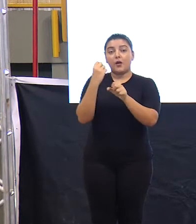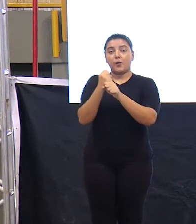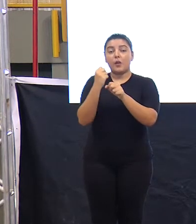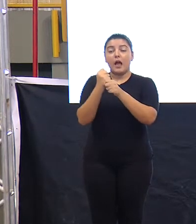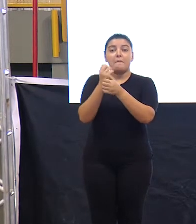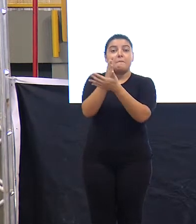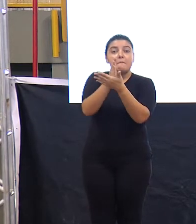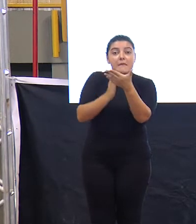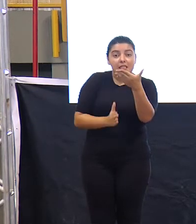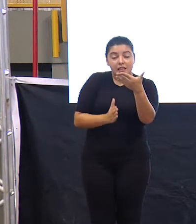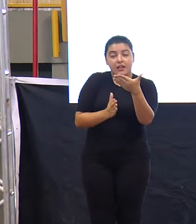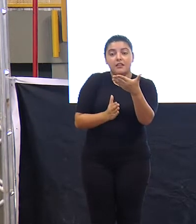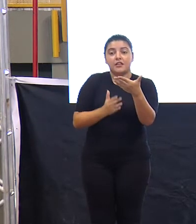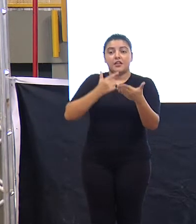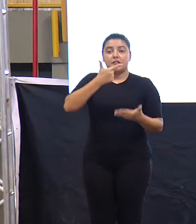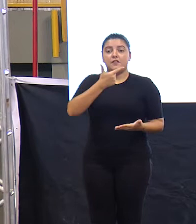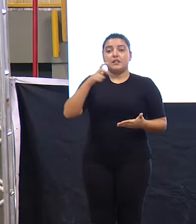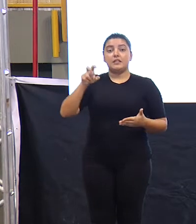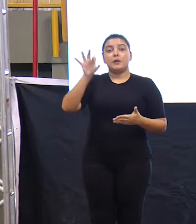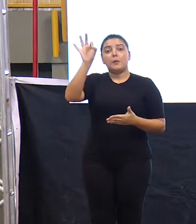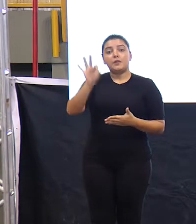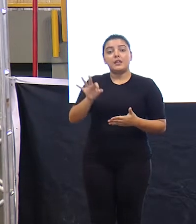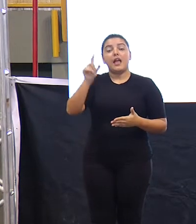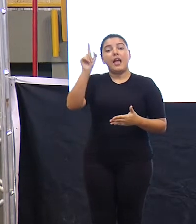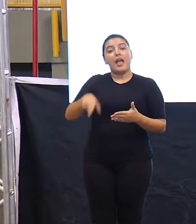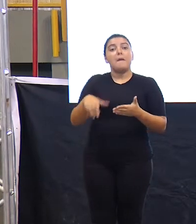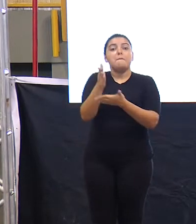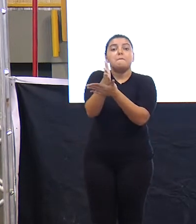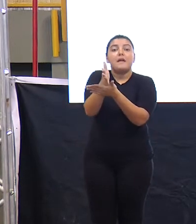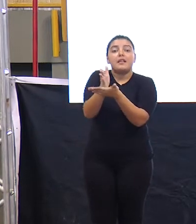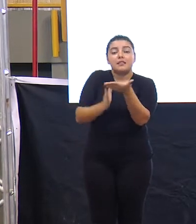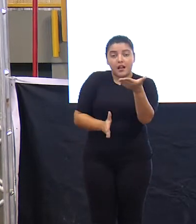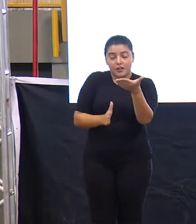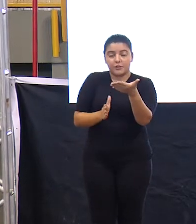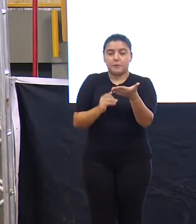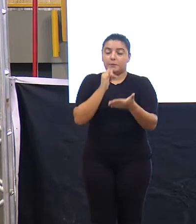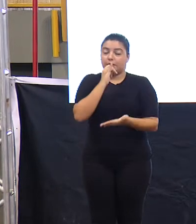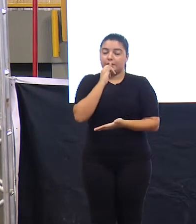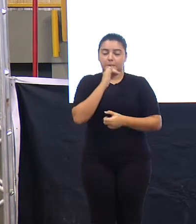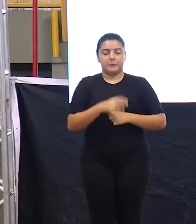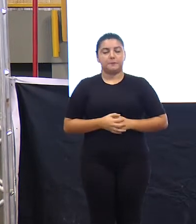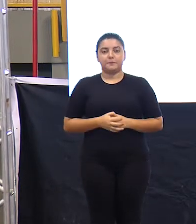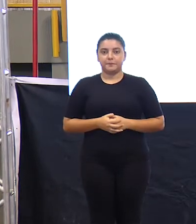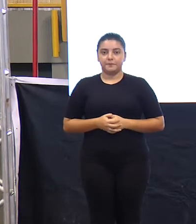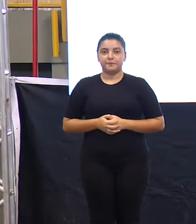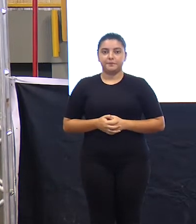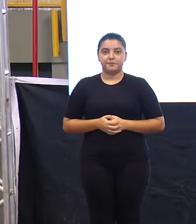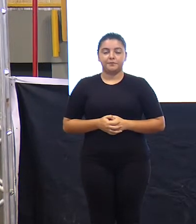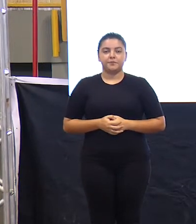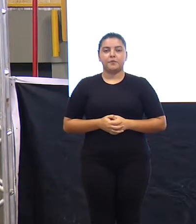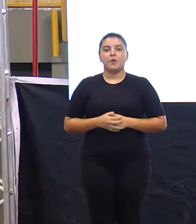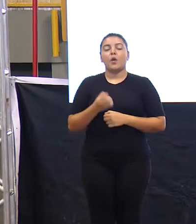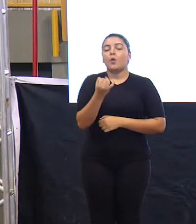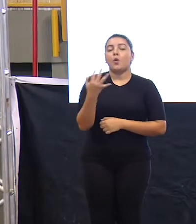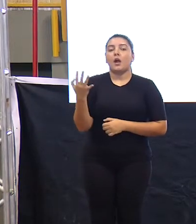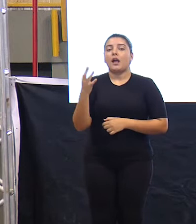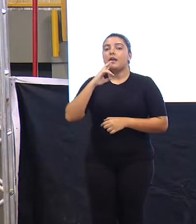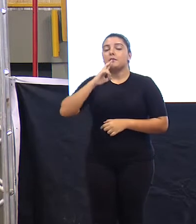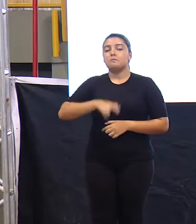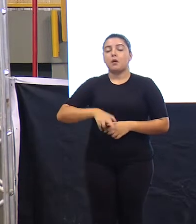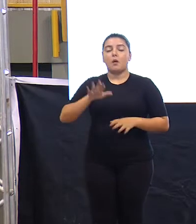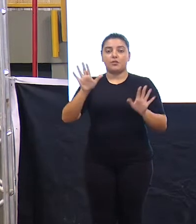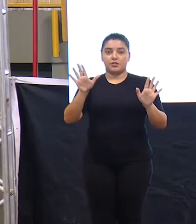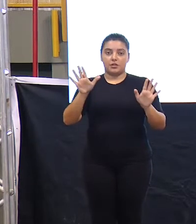metade, 25% é a metade da metade. Ou seja, vamos lá. Quanto é que vai